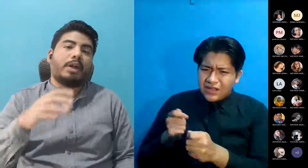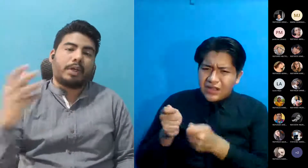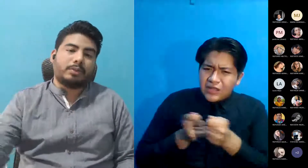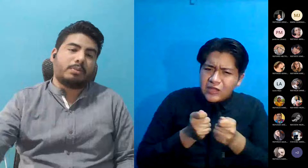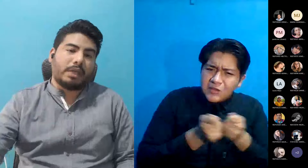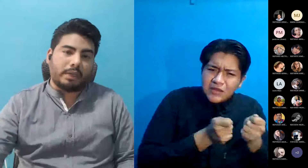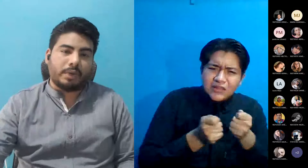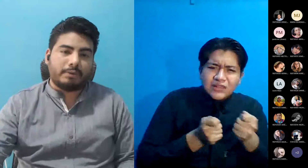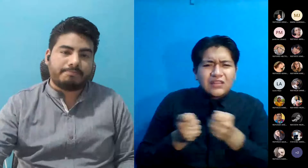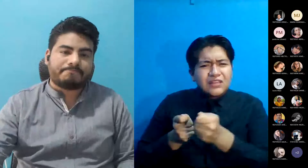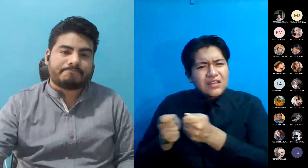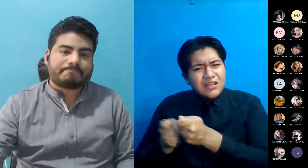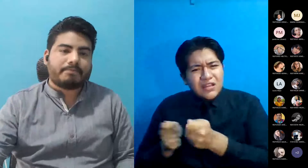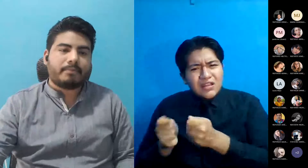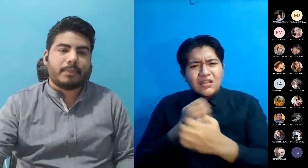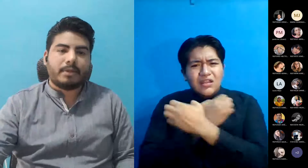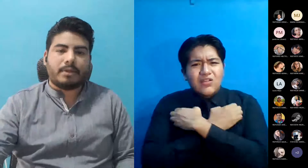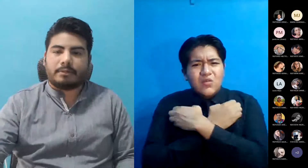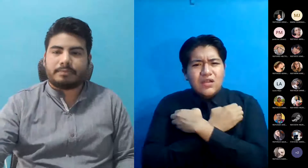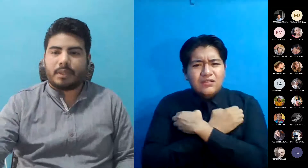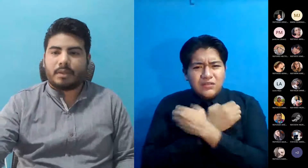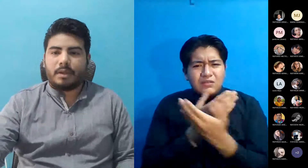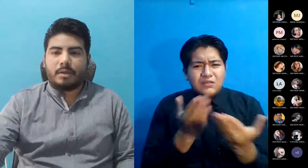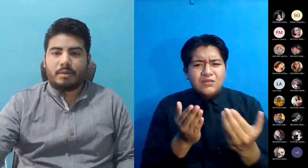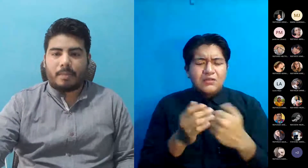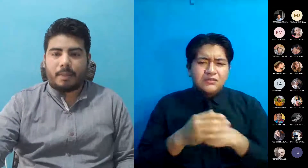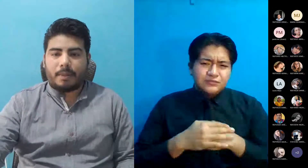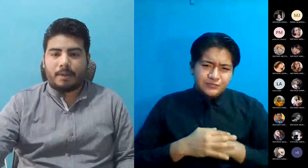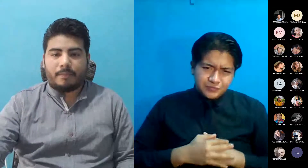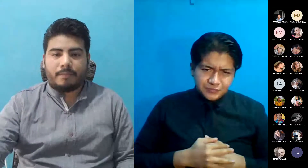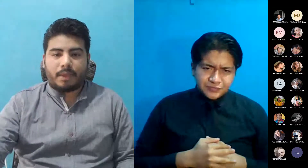en promover una educación bilingüe, ¿no?